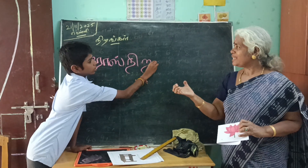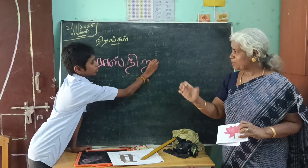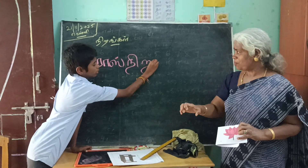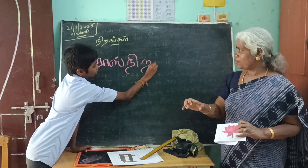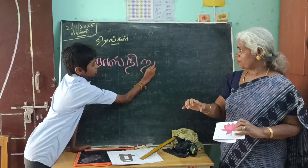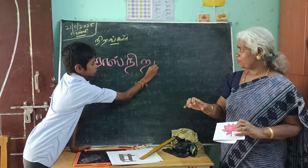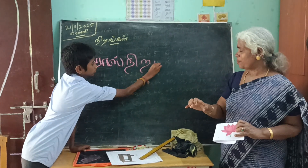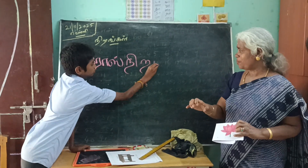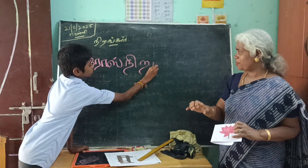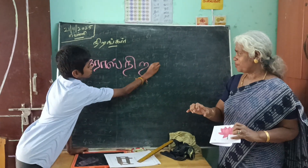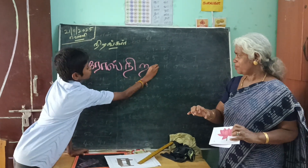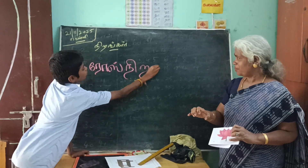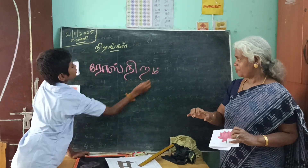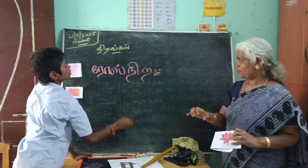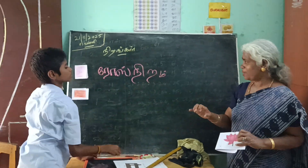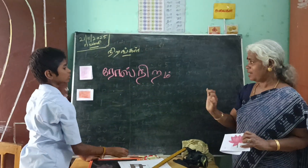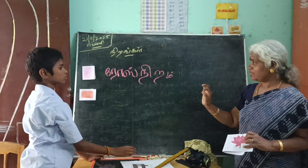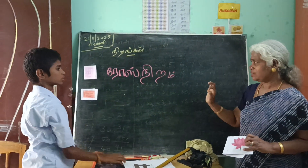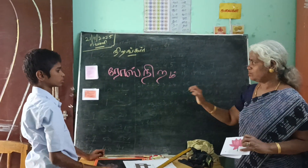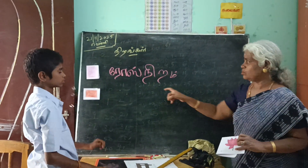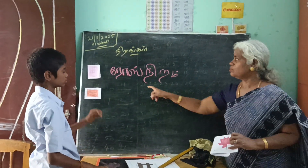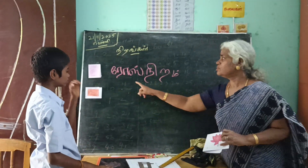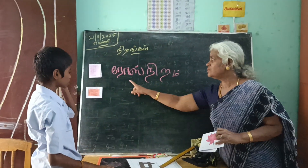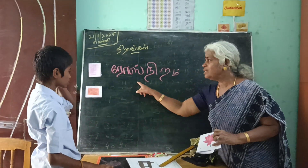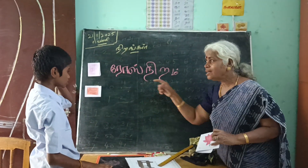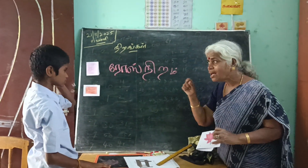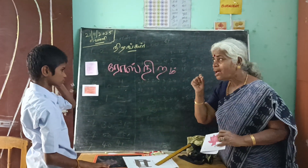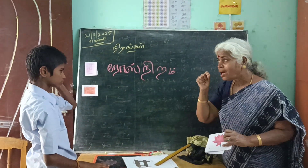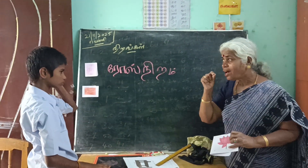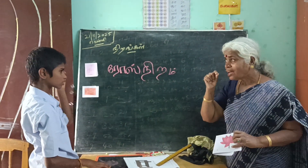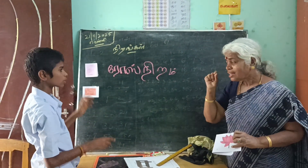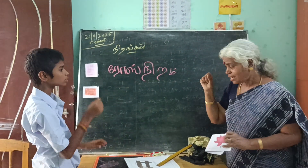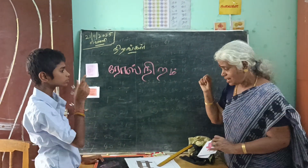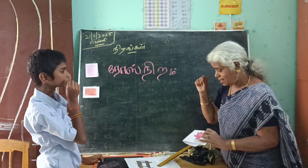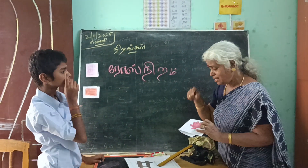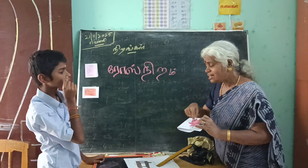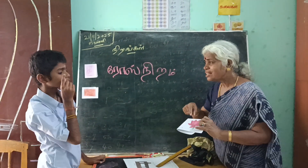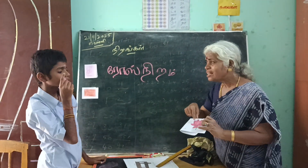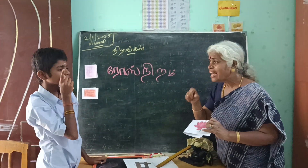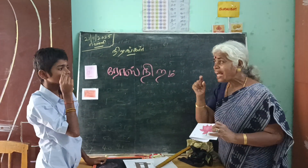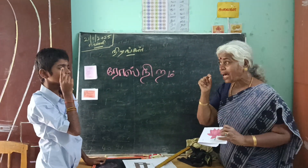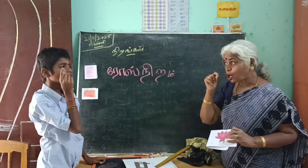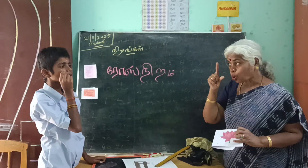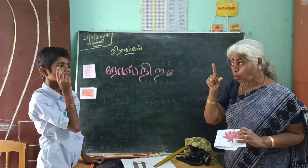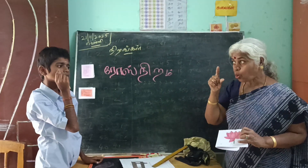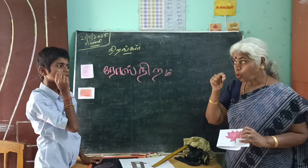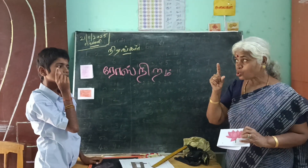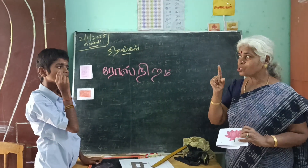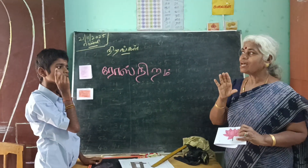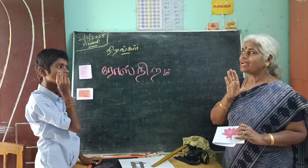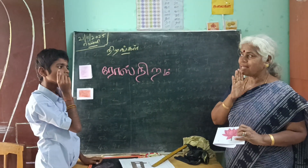எம் அழகாக. இது இந்த கலர் ரோஸ்